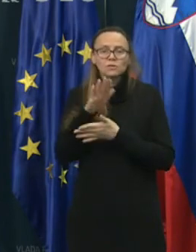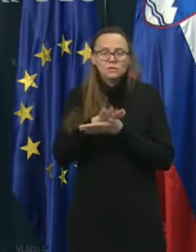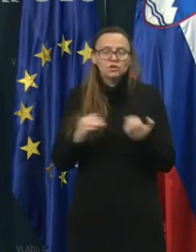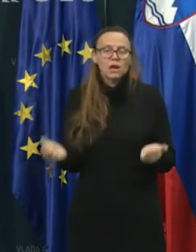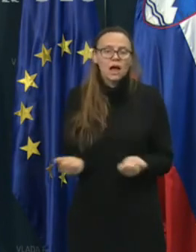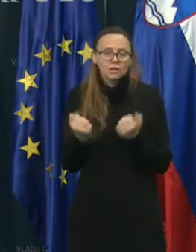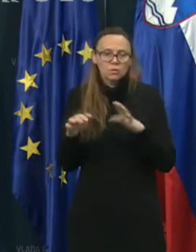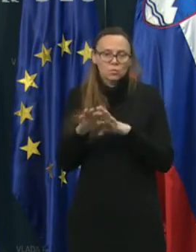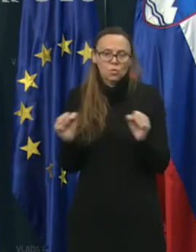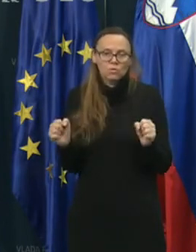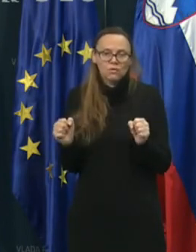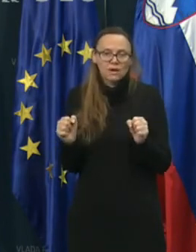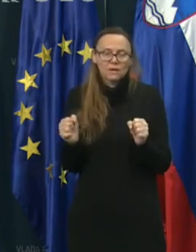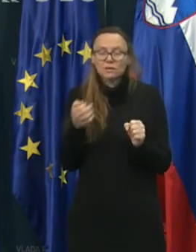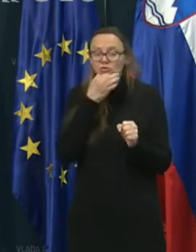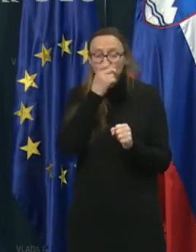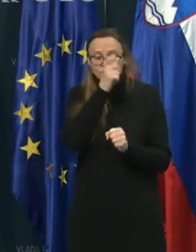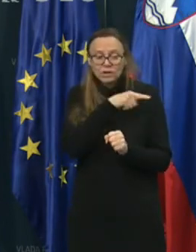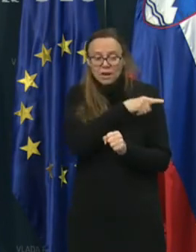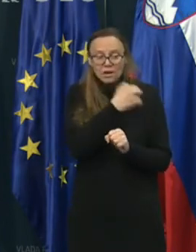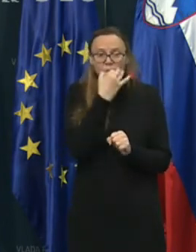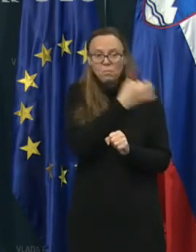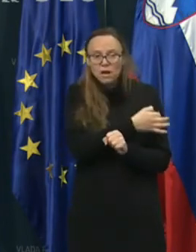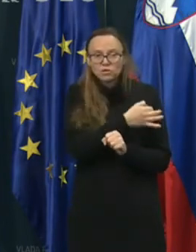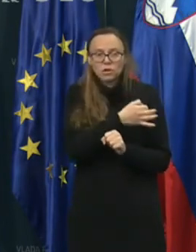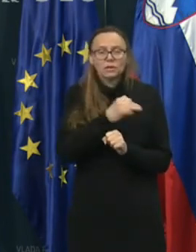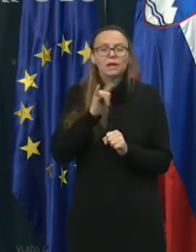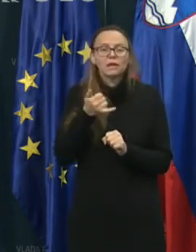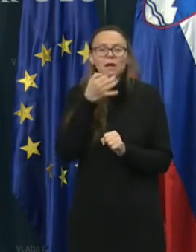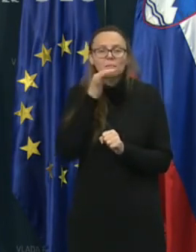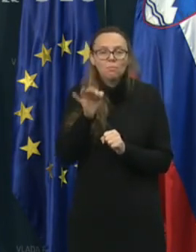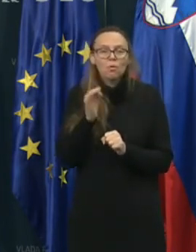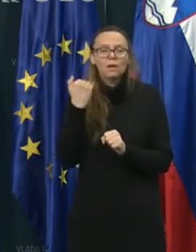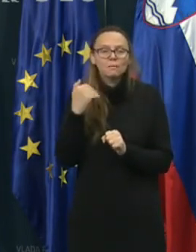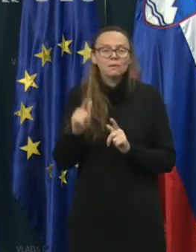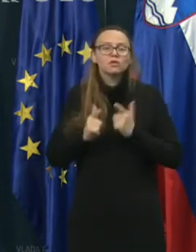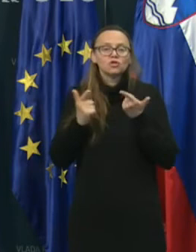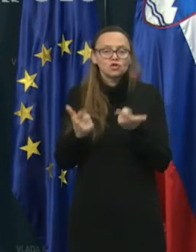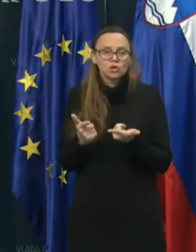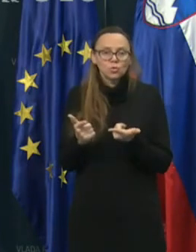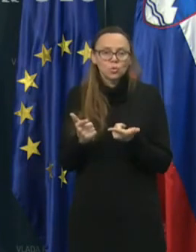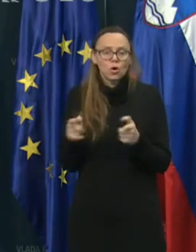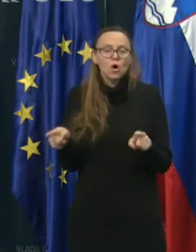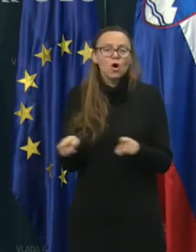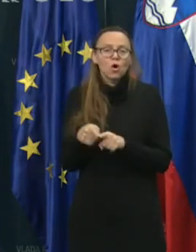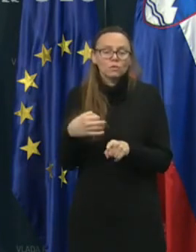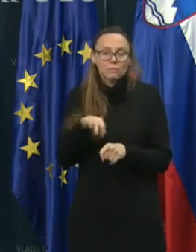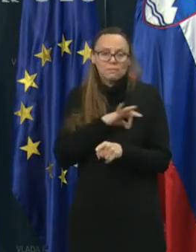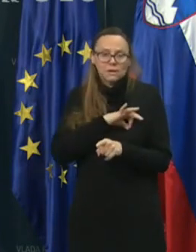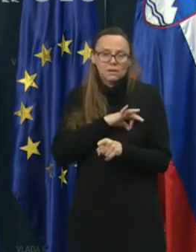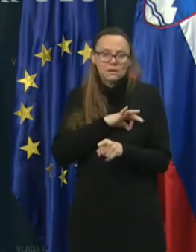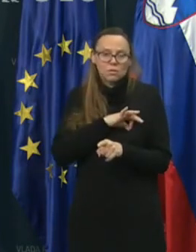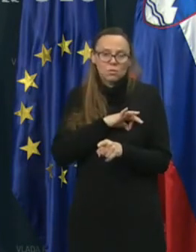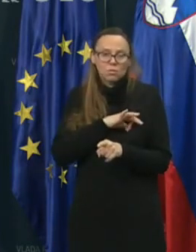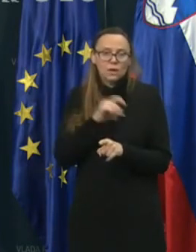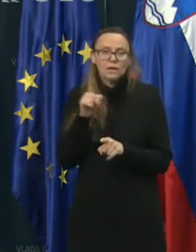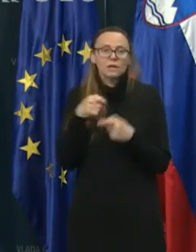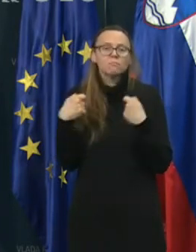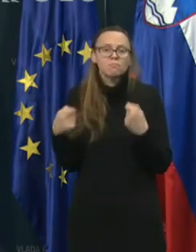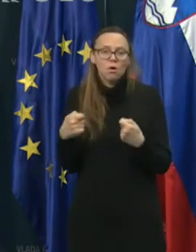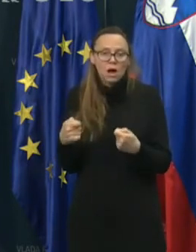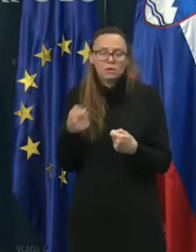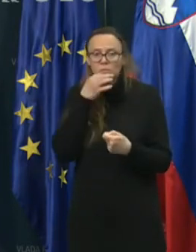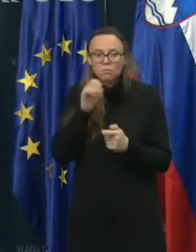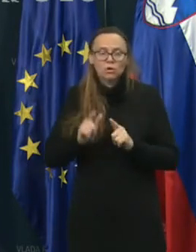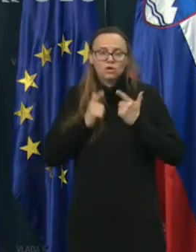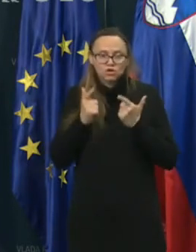aktivno ukvarjati. Če mene vprašate, je bolje biti živ kot pa mrtev in bogat. Bolje